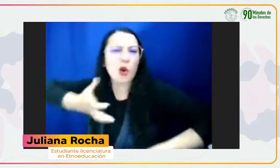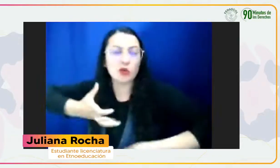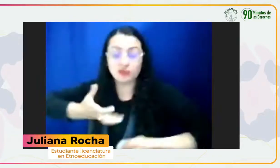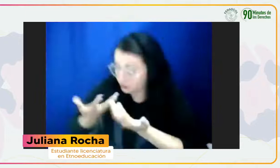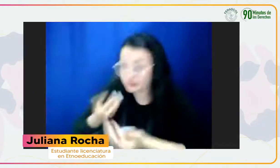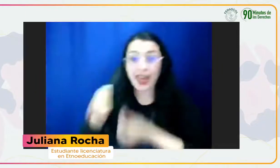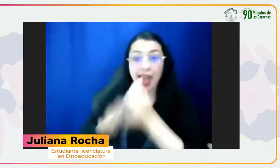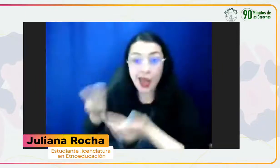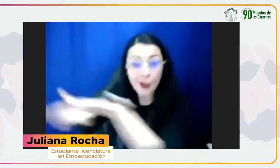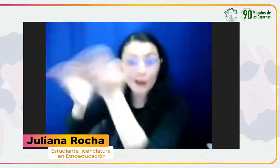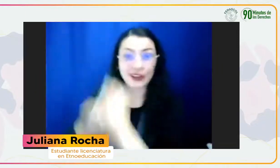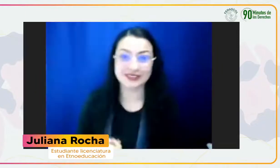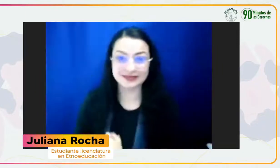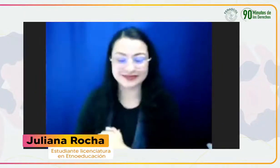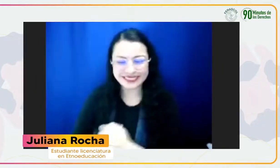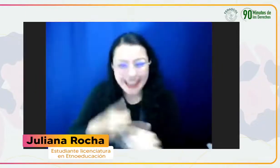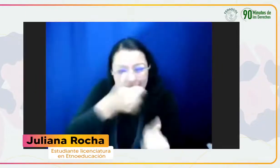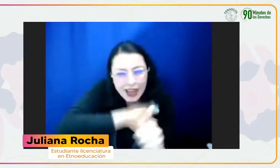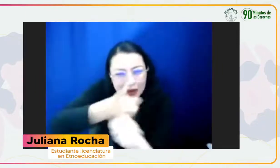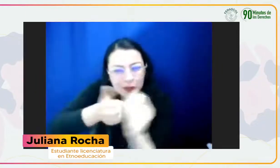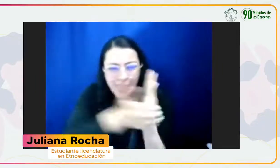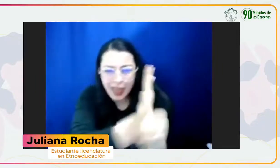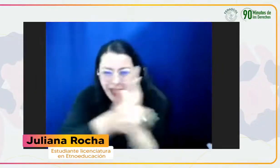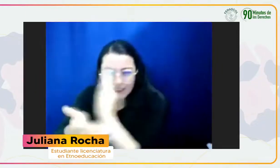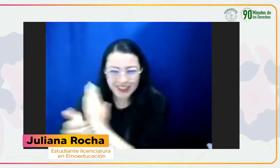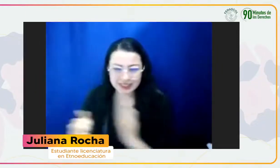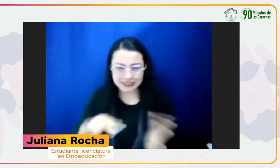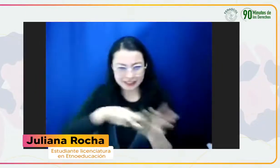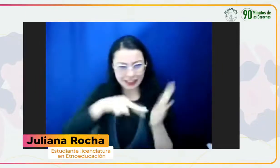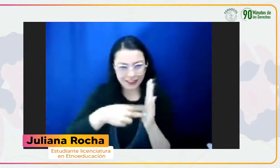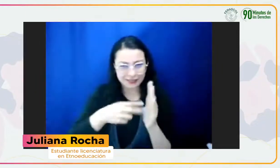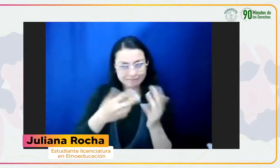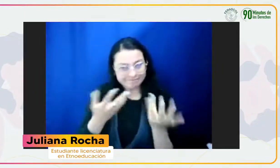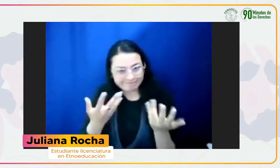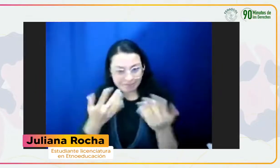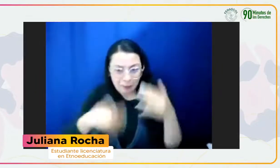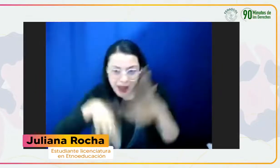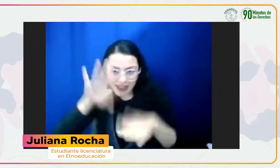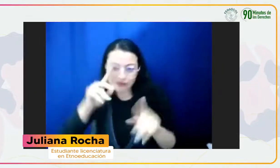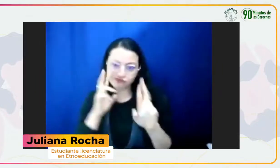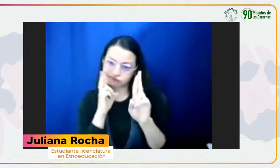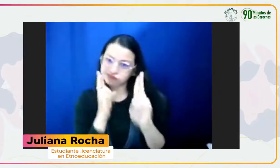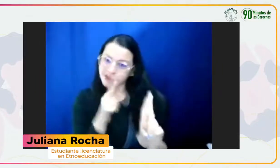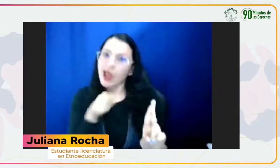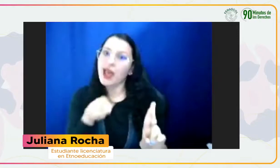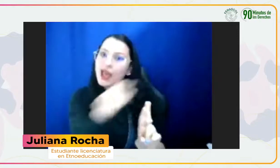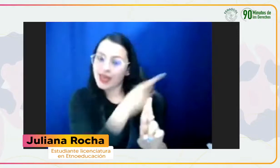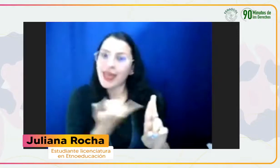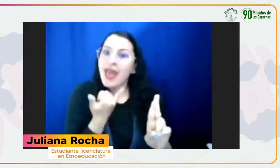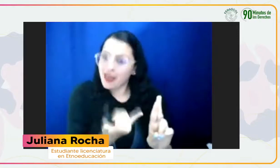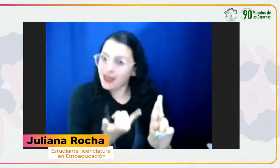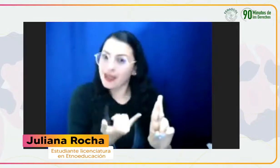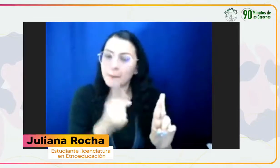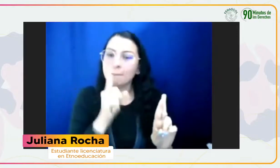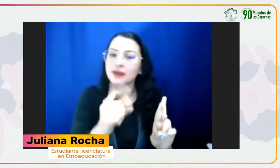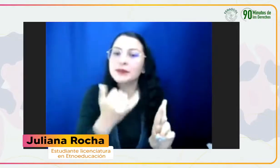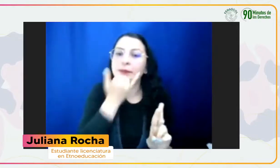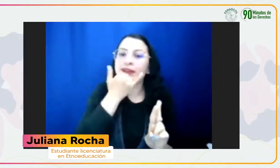el mundo nos vea siendo empoderadas a través del emprendimiento. Y demás, depende de la habilidad de cada una. Y también y ahí está